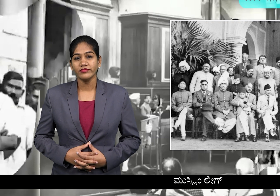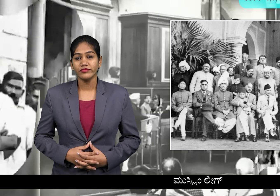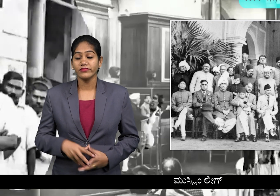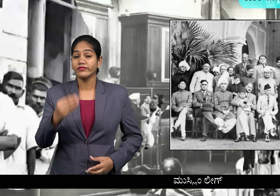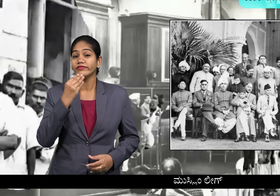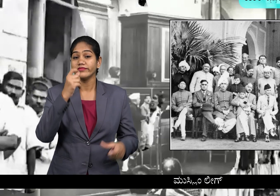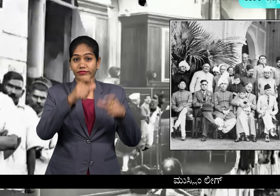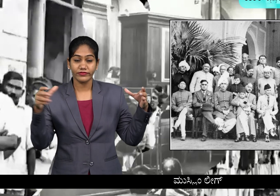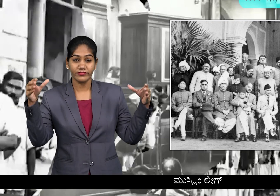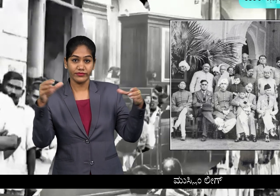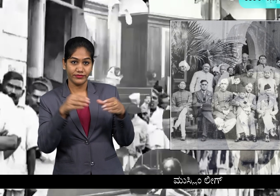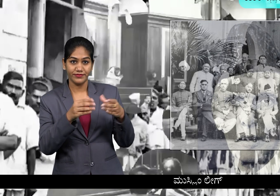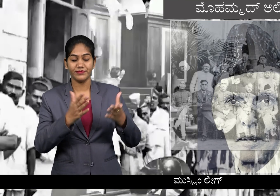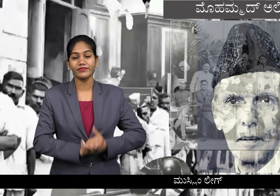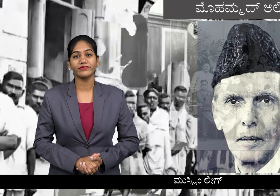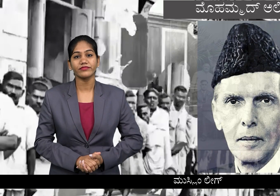ಮುಸ್ಲಿಂ